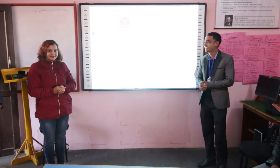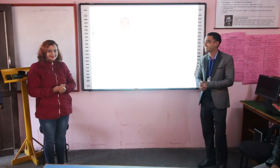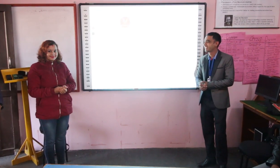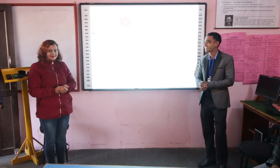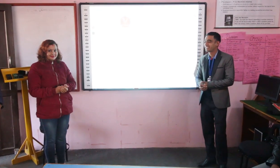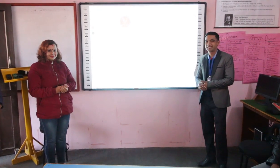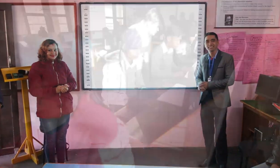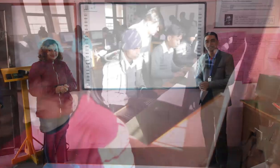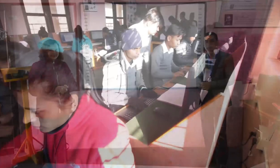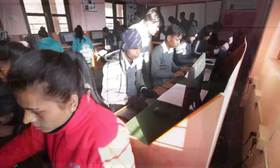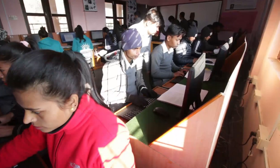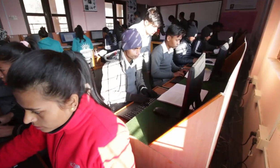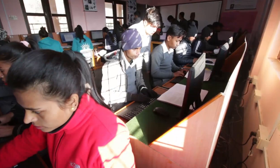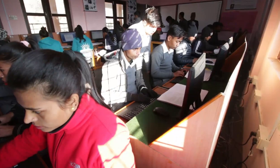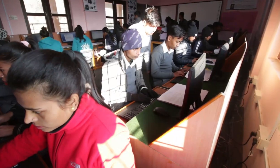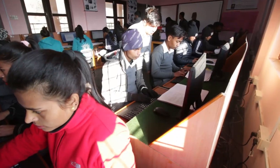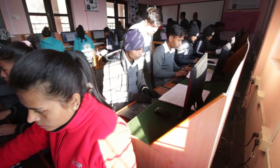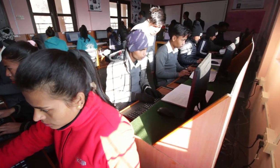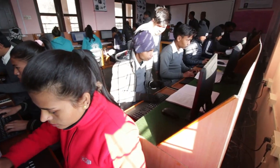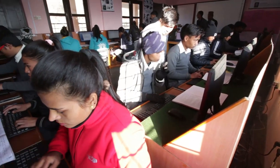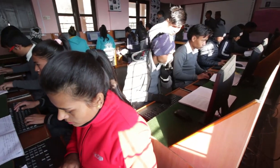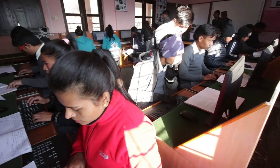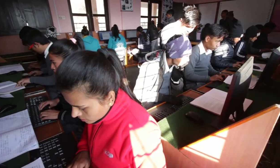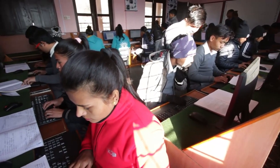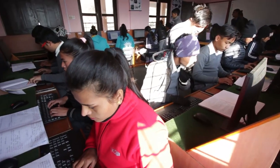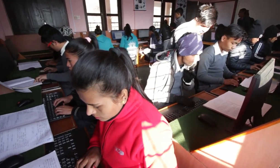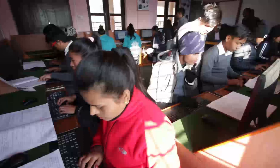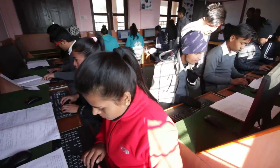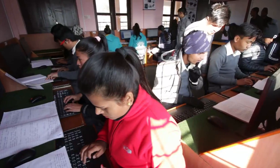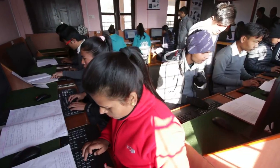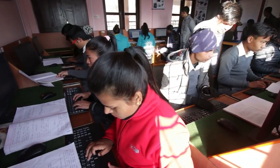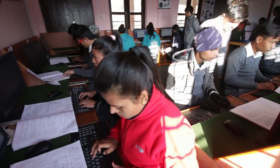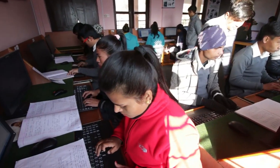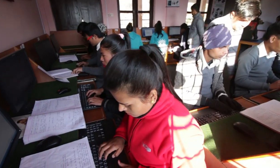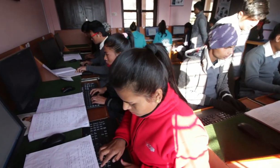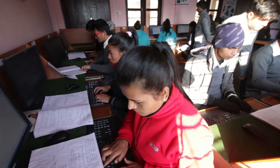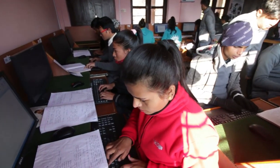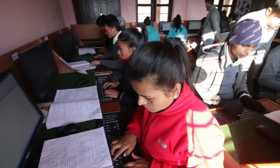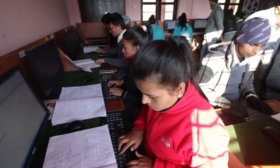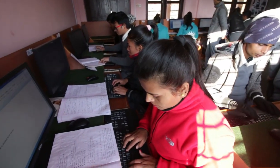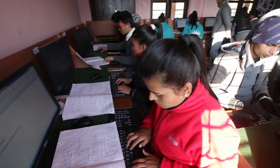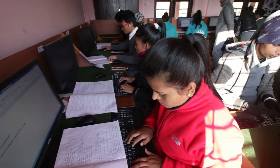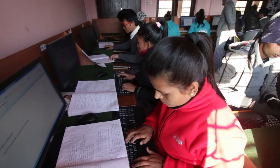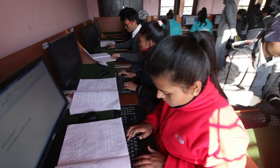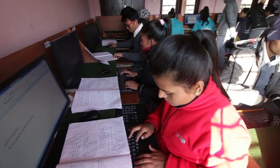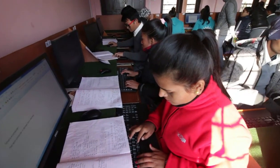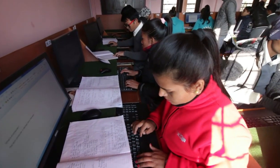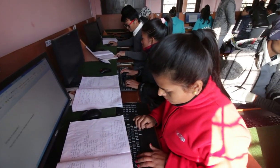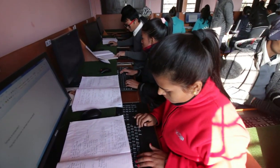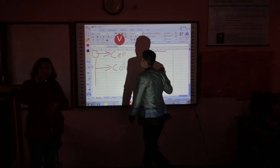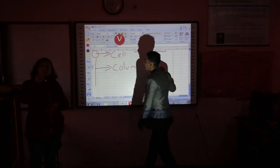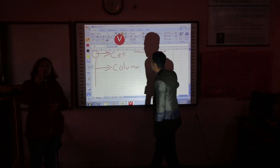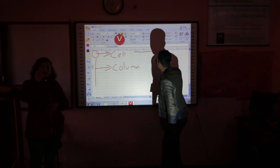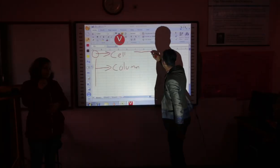अन्तर्गत कम्प्युटर इन्जिनियरिङ विषयमा 3 वर्षे कोर्स पनि पढाइरहेको छ विद्यार्थीहरूलाई यो विषय पढ्न सहज होस्